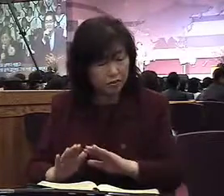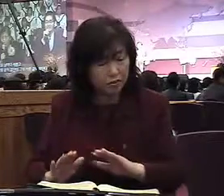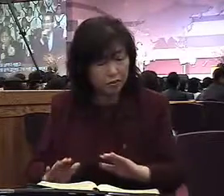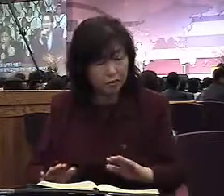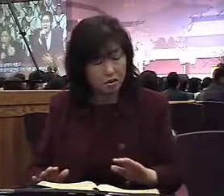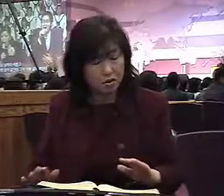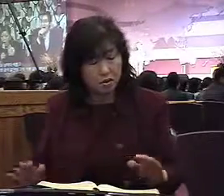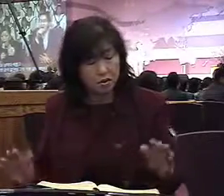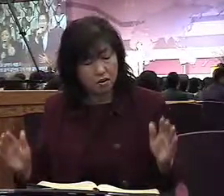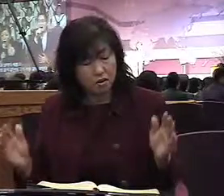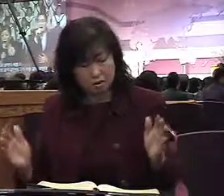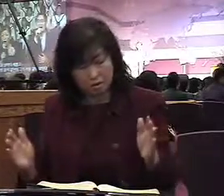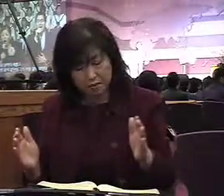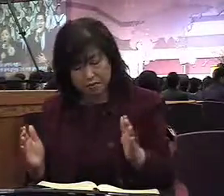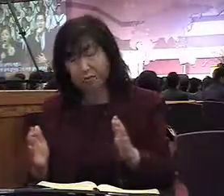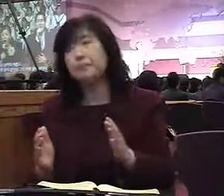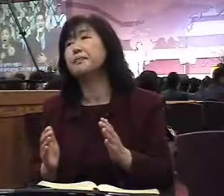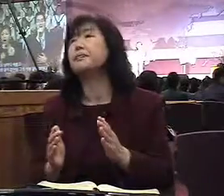없단다.